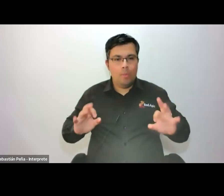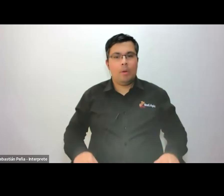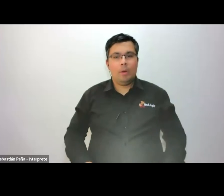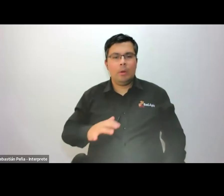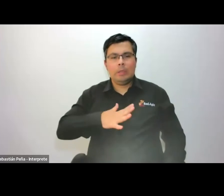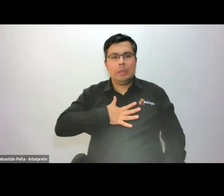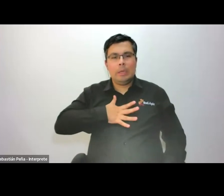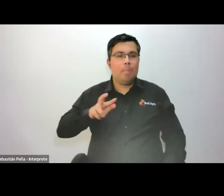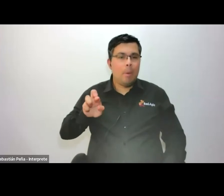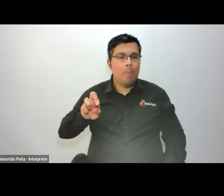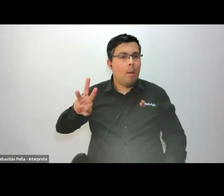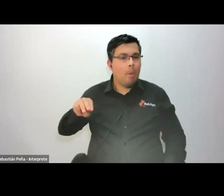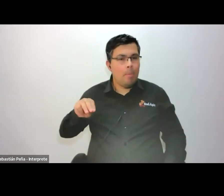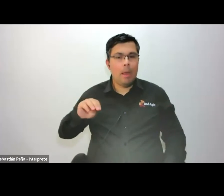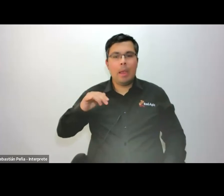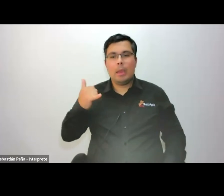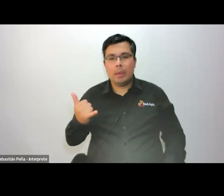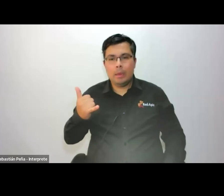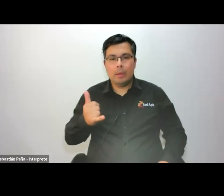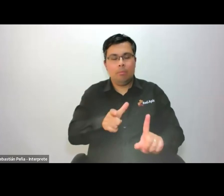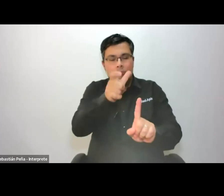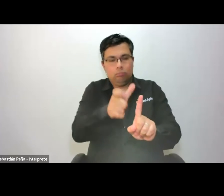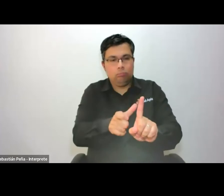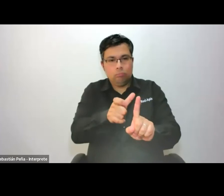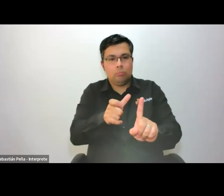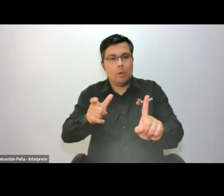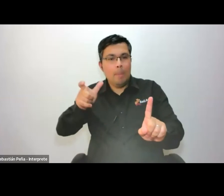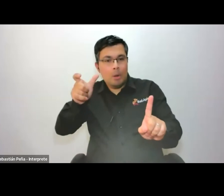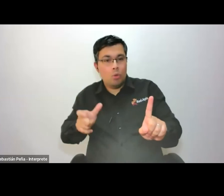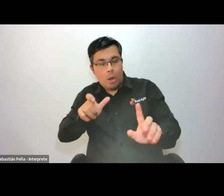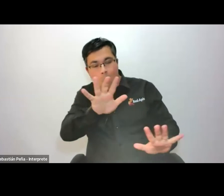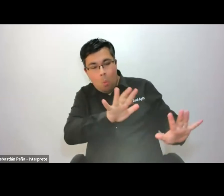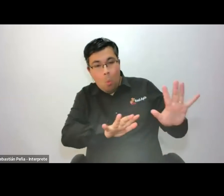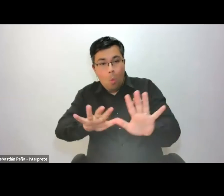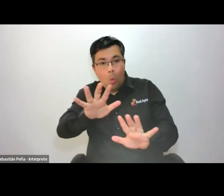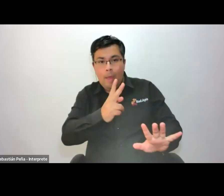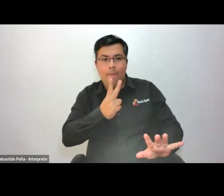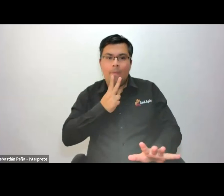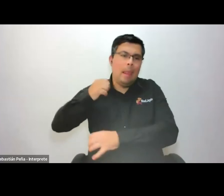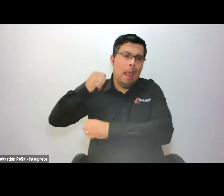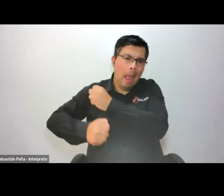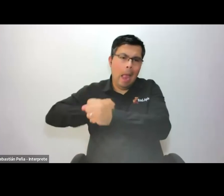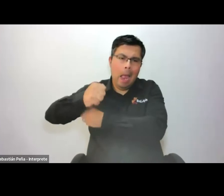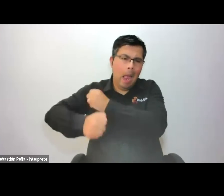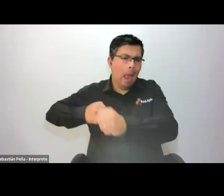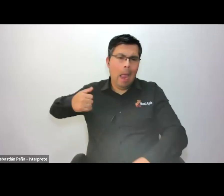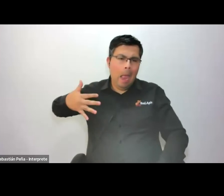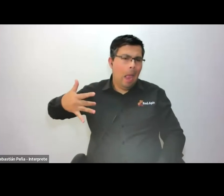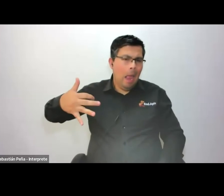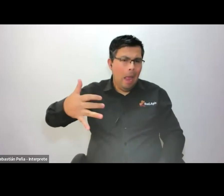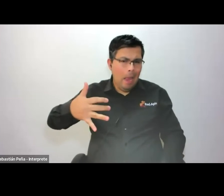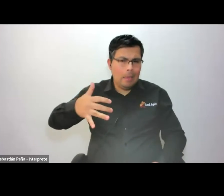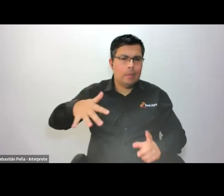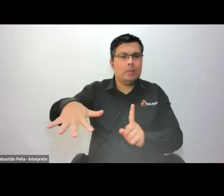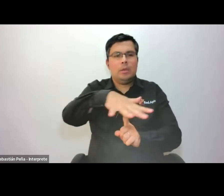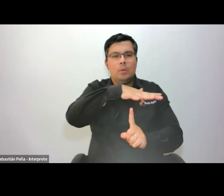y cuidadores y de personas autistas que habían vivido por años en situación de vulneración. Por lo tanto, cuando se señala